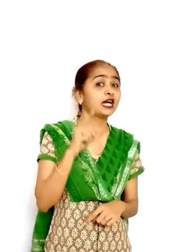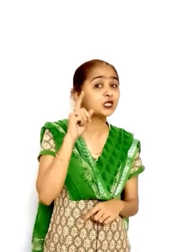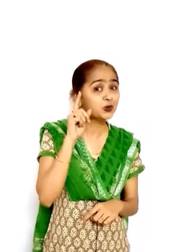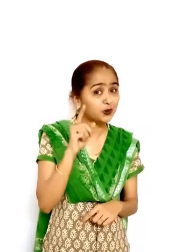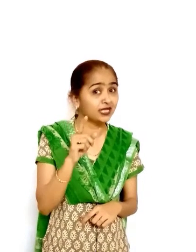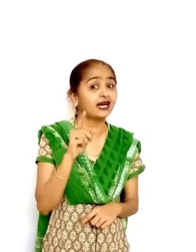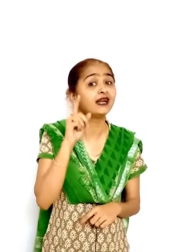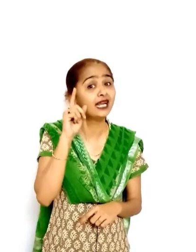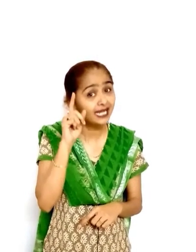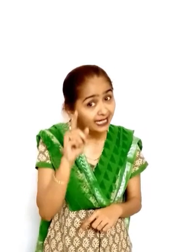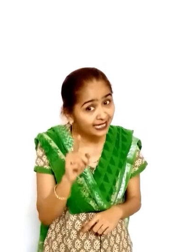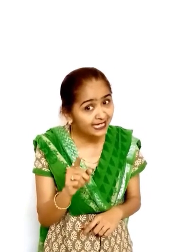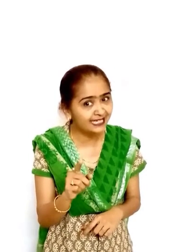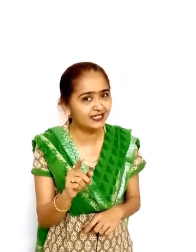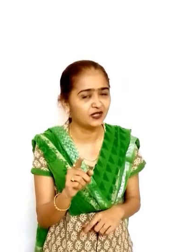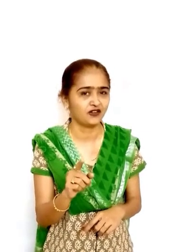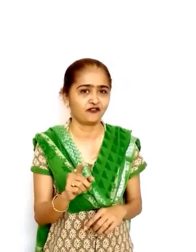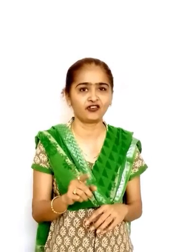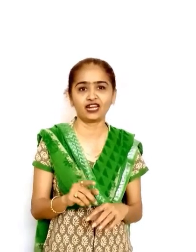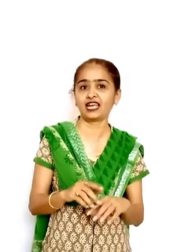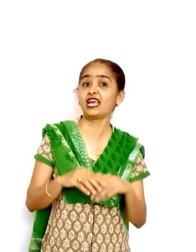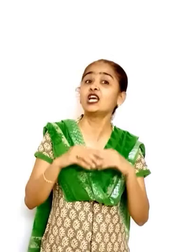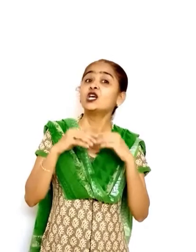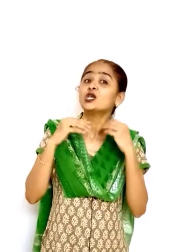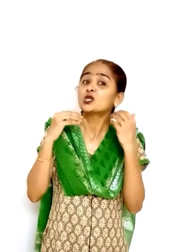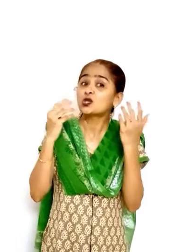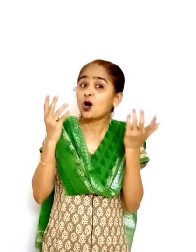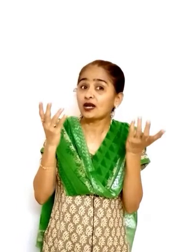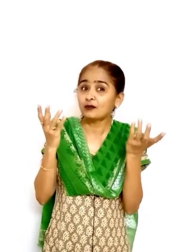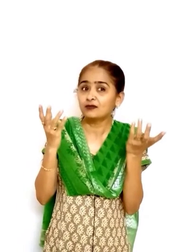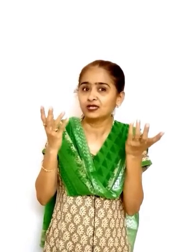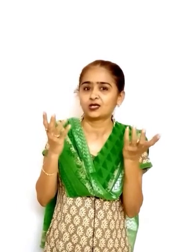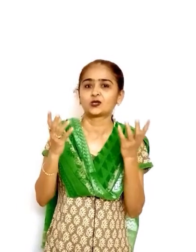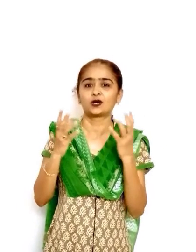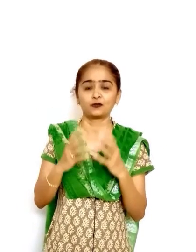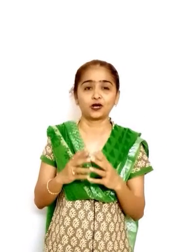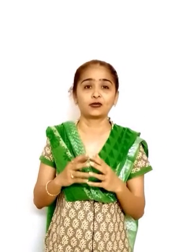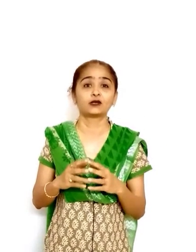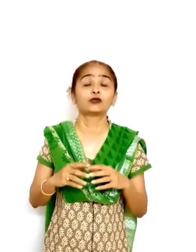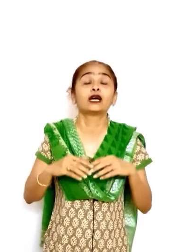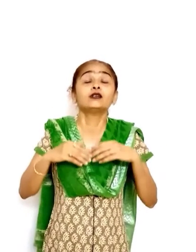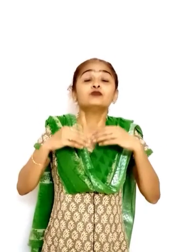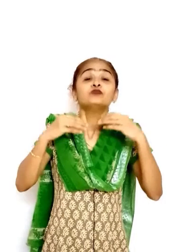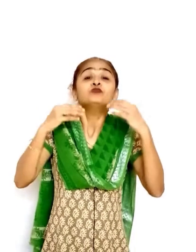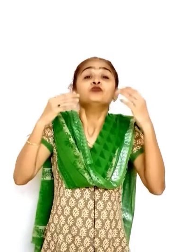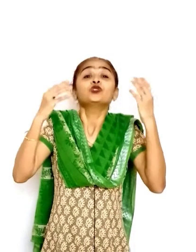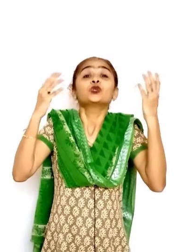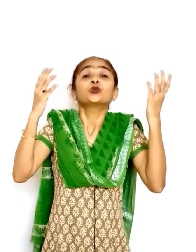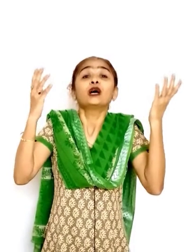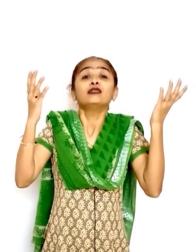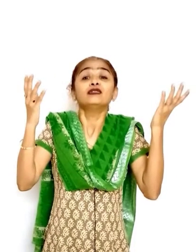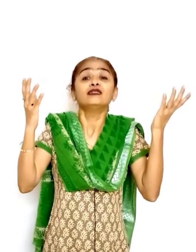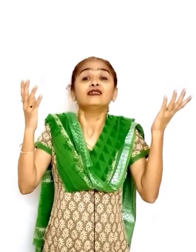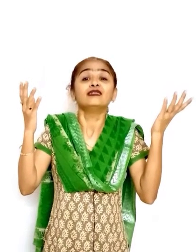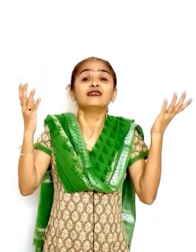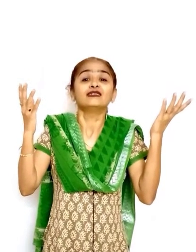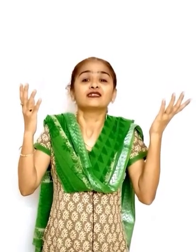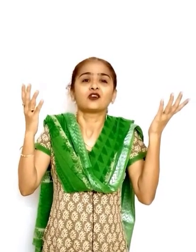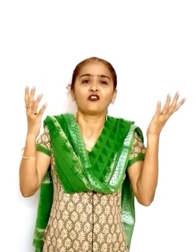है सुंदर गीत। फिर है सौरभ। सौरभ का मतलब होता है सुगंध। और